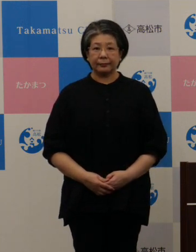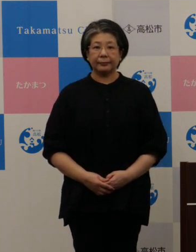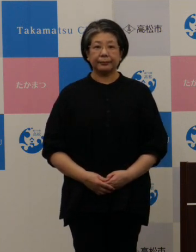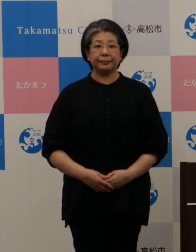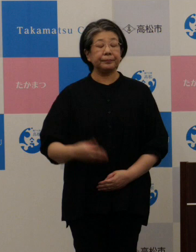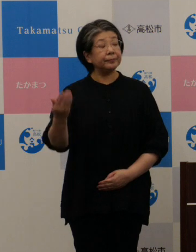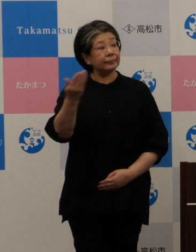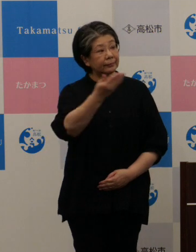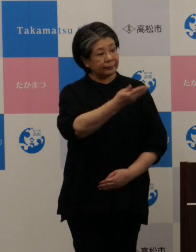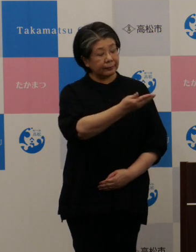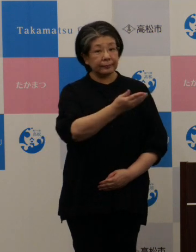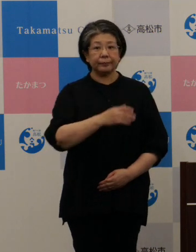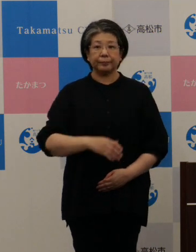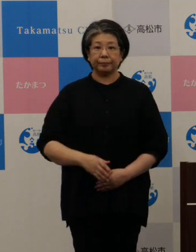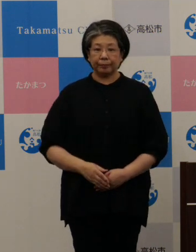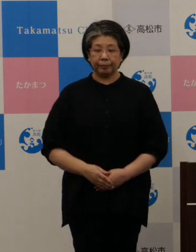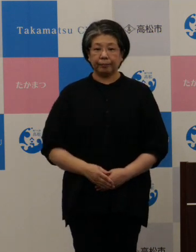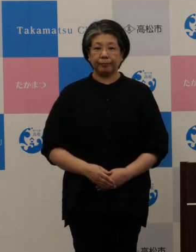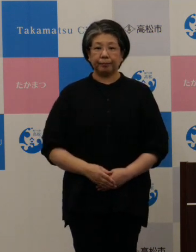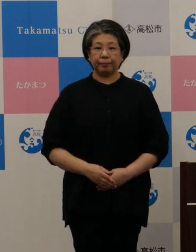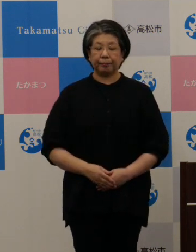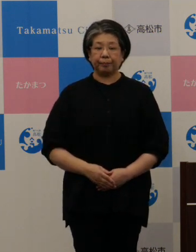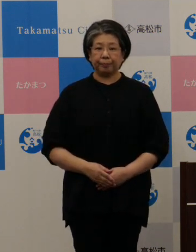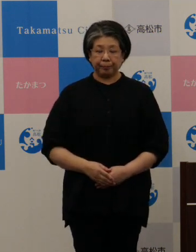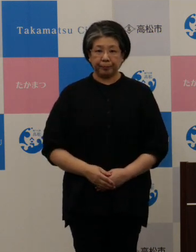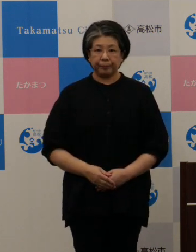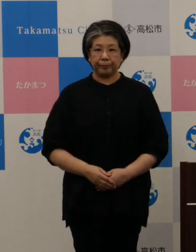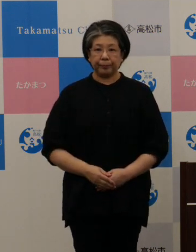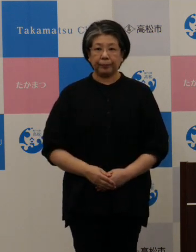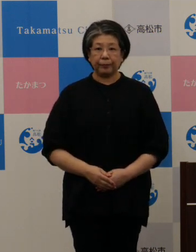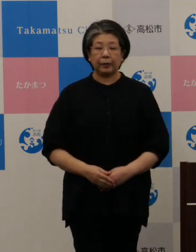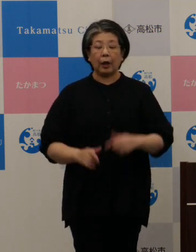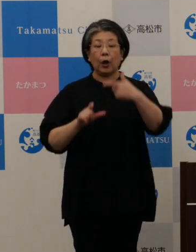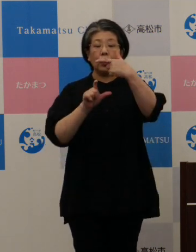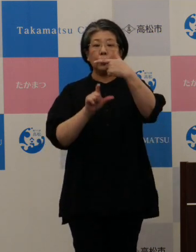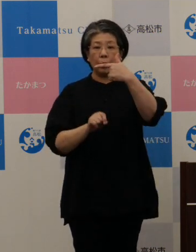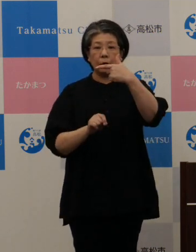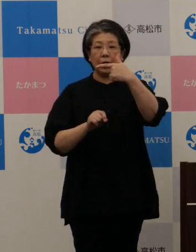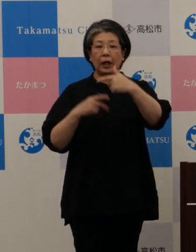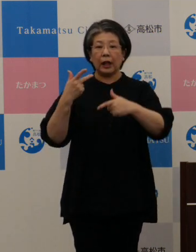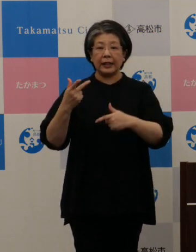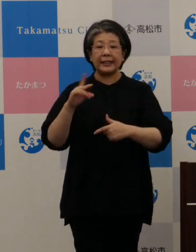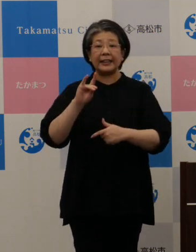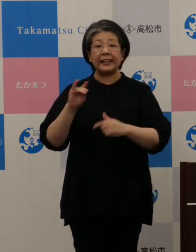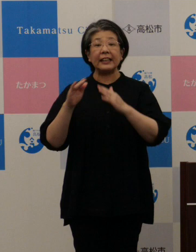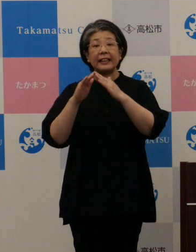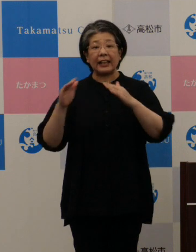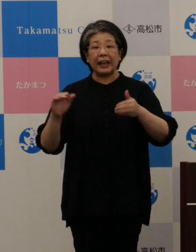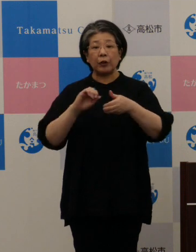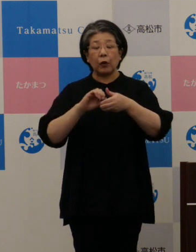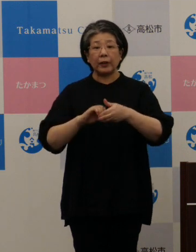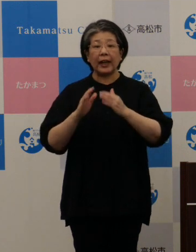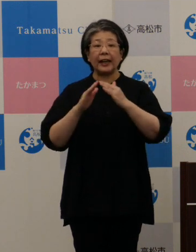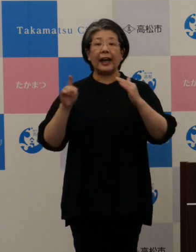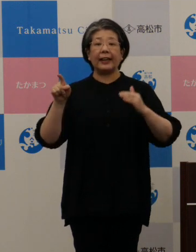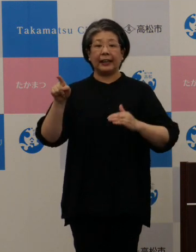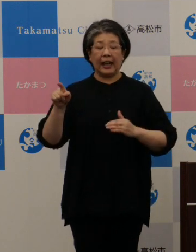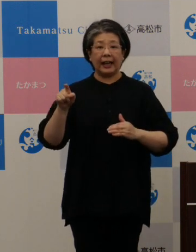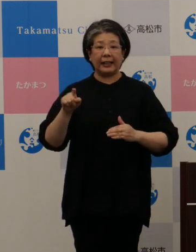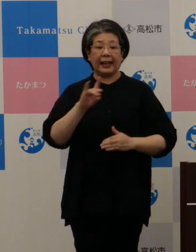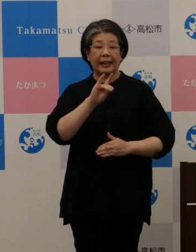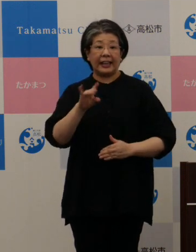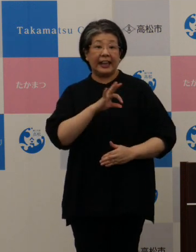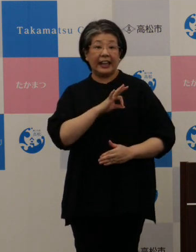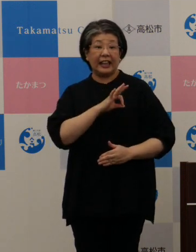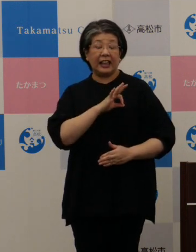すみません、話題は変わるんですけれども、あと6月の市議会定例会から議員の質問